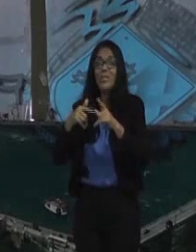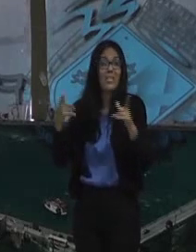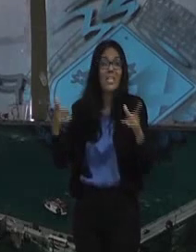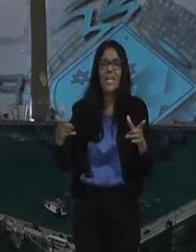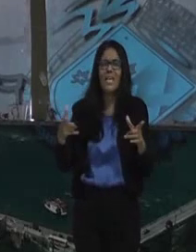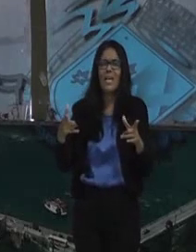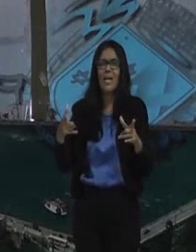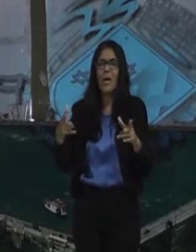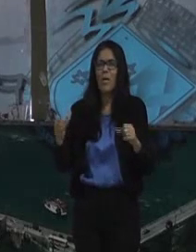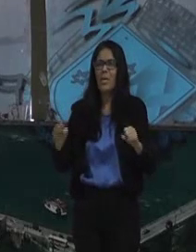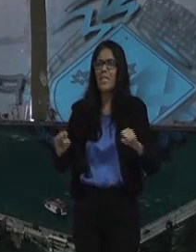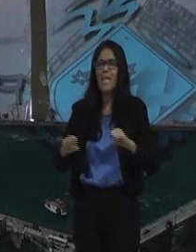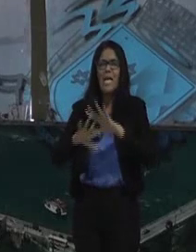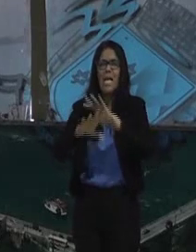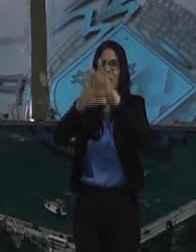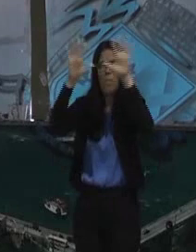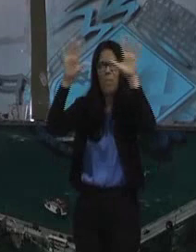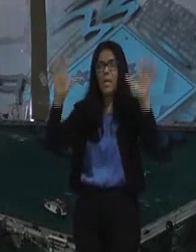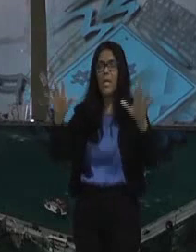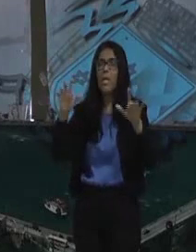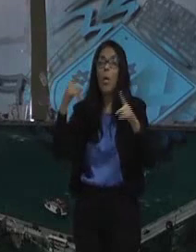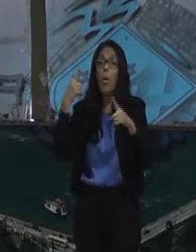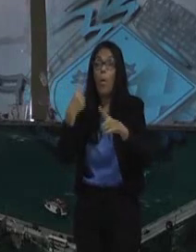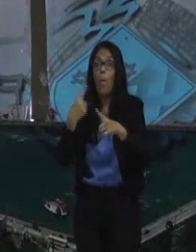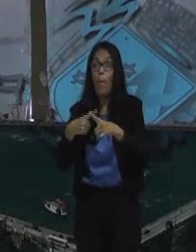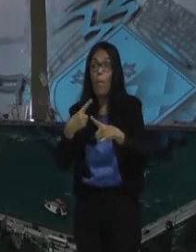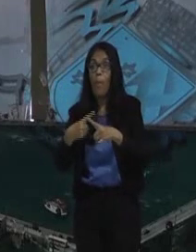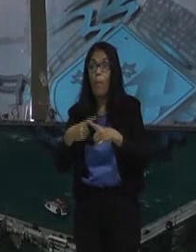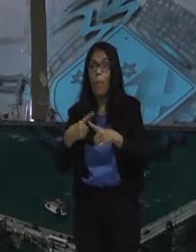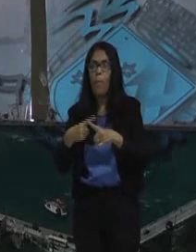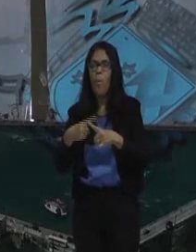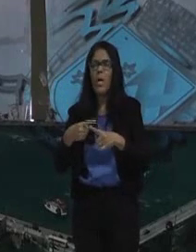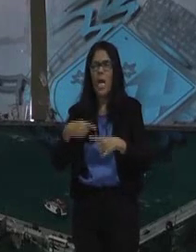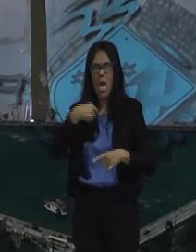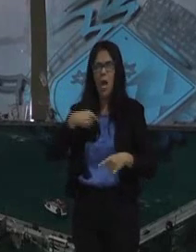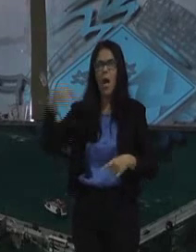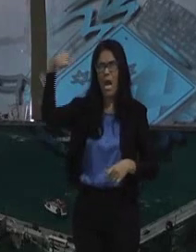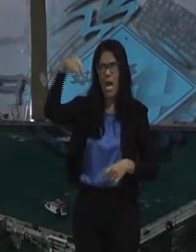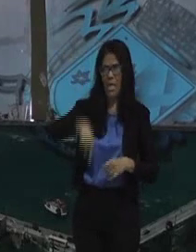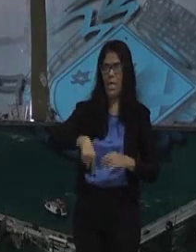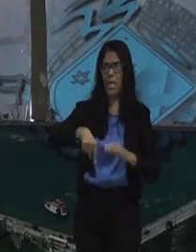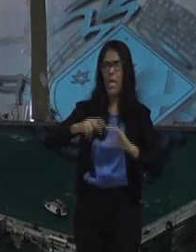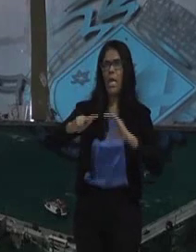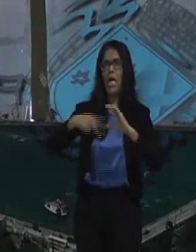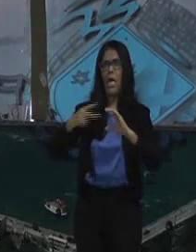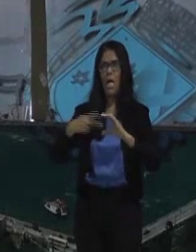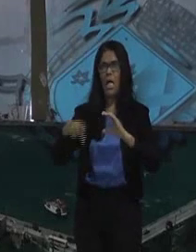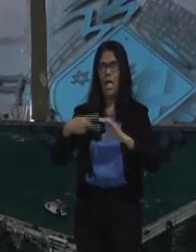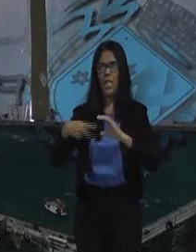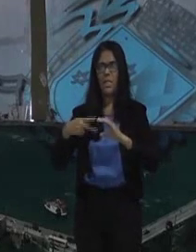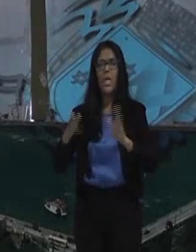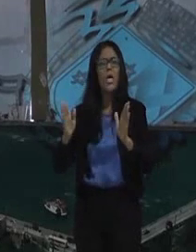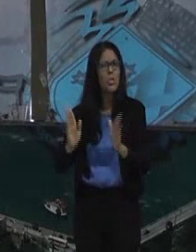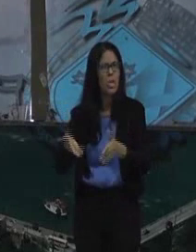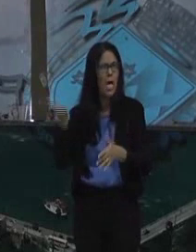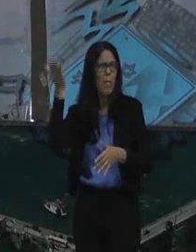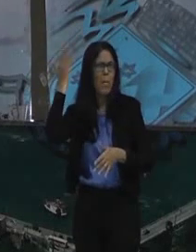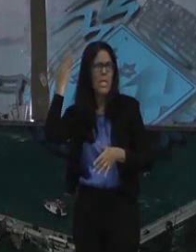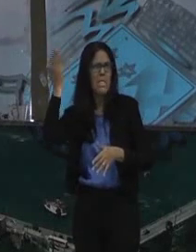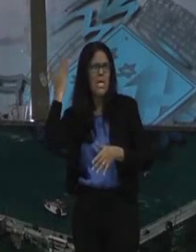passa de 10 em 10 anos. Eu passei aqui nesta casa. Eu não pertenço aqui a esta casa, como também nenhum